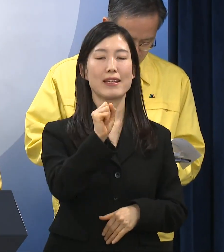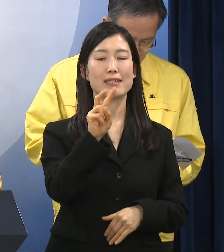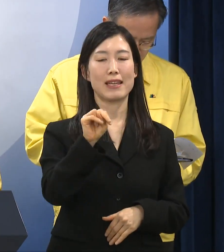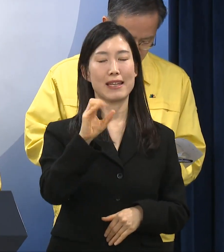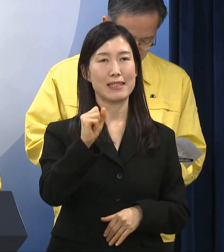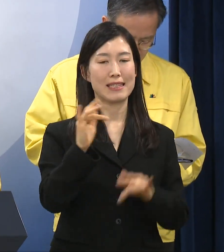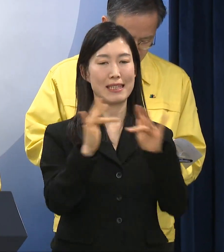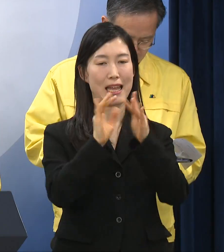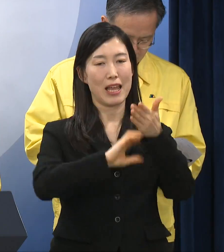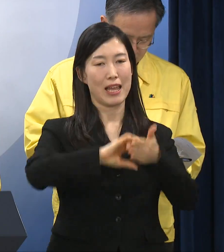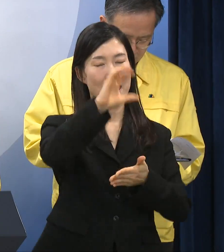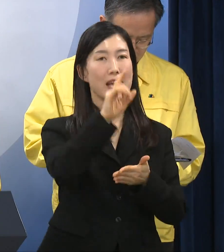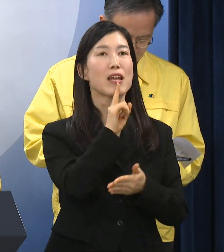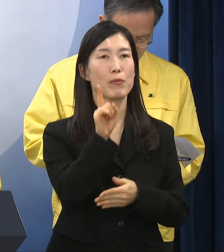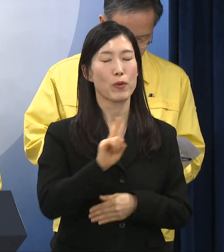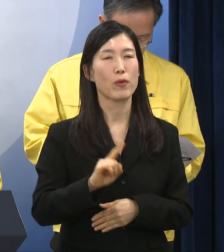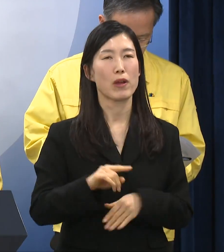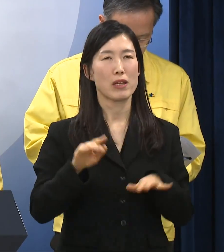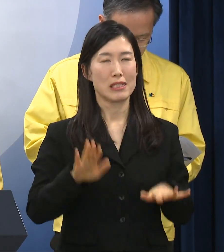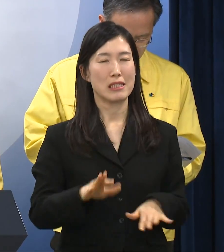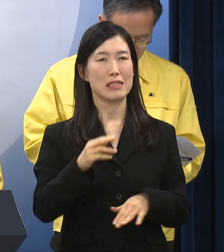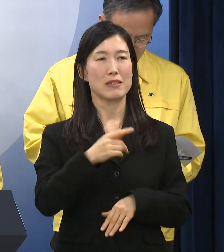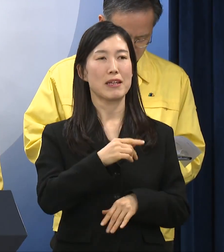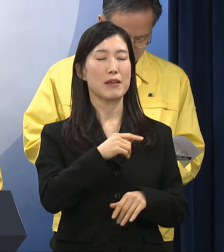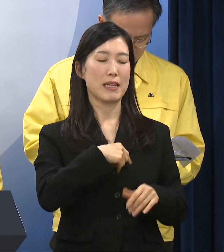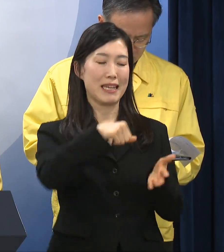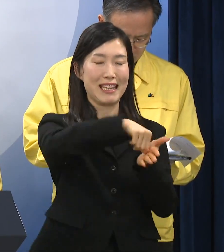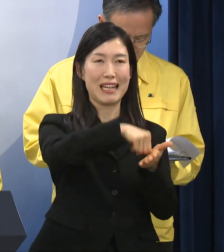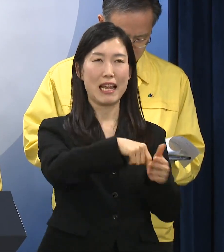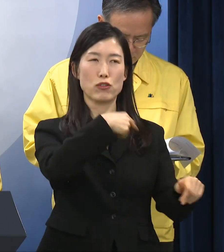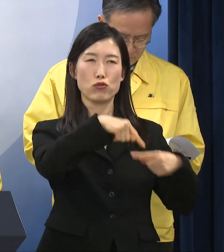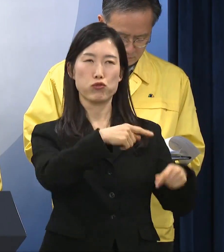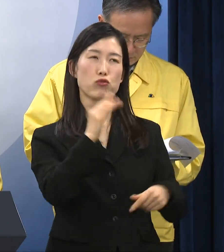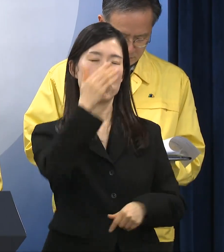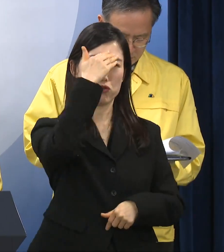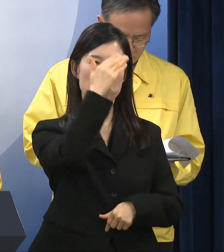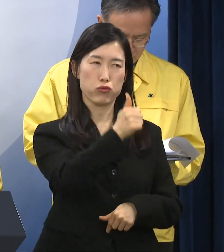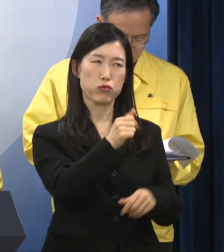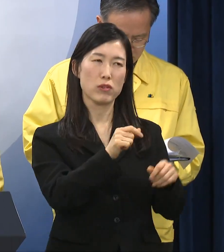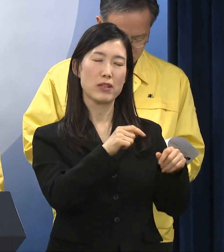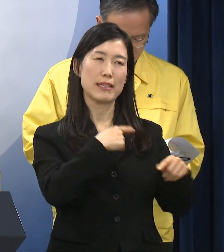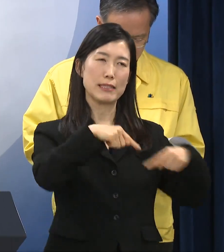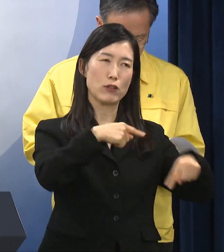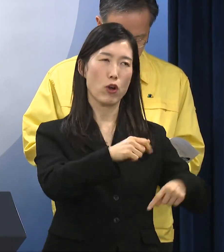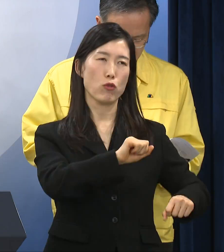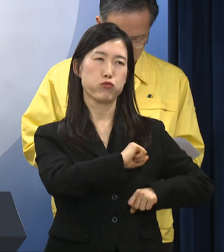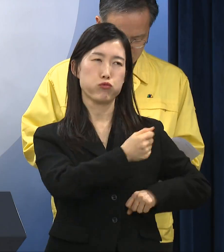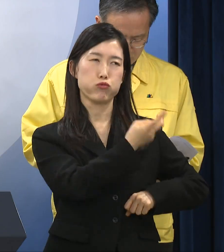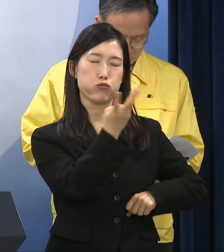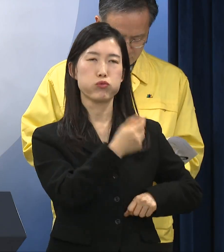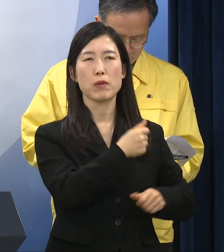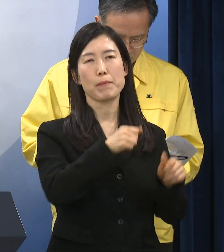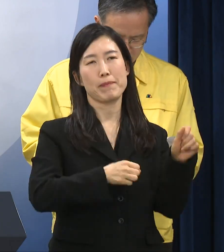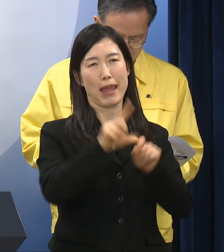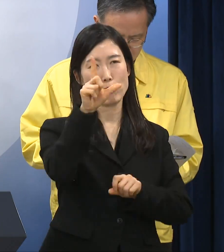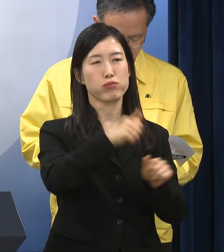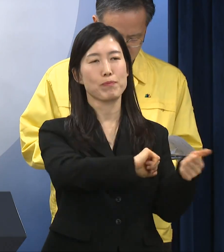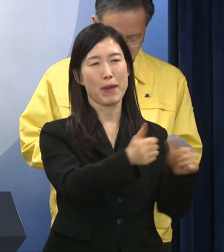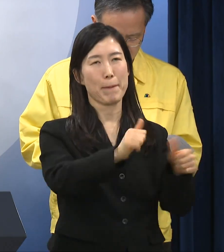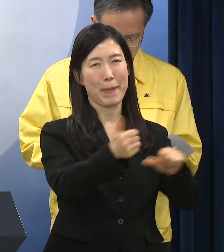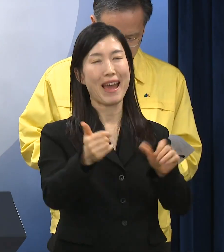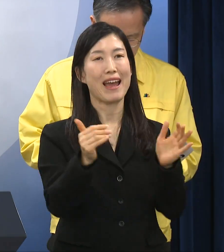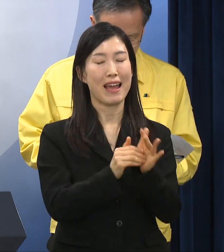등을 통해서 하메네이 최고 지도자 등 이란 지도부 대부분이 사망하였고 4주간 군사작전이 지속될